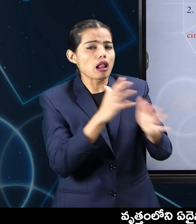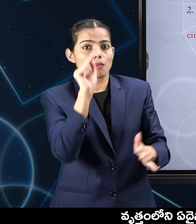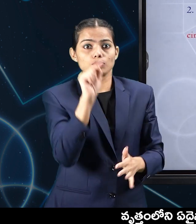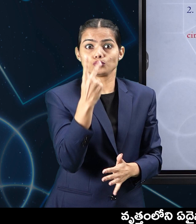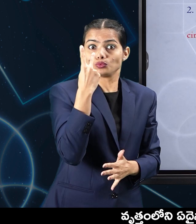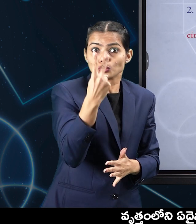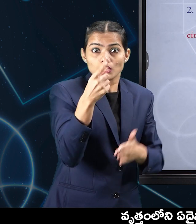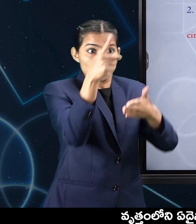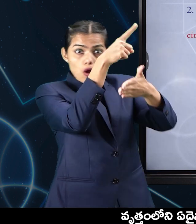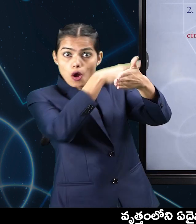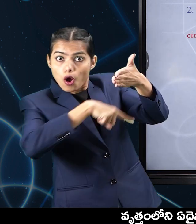వ్యాసార్థం.